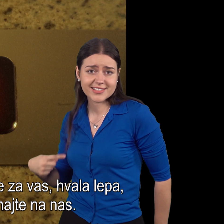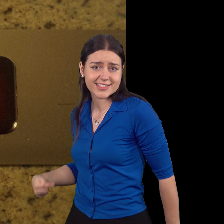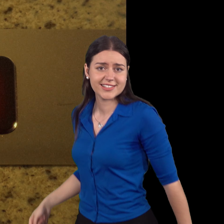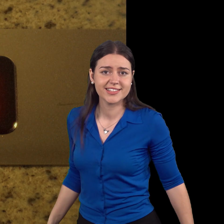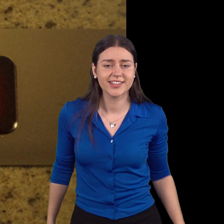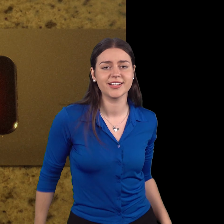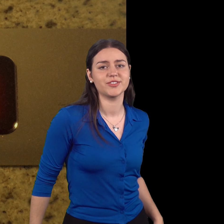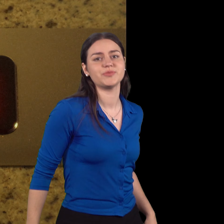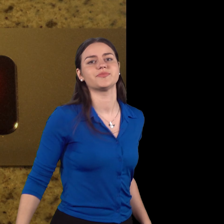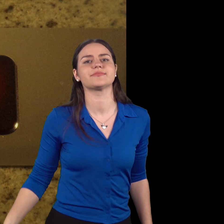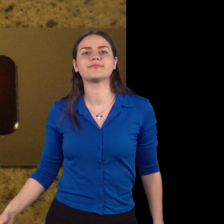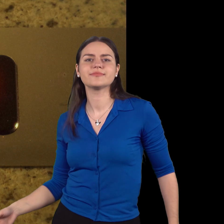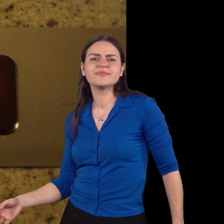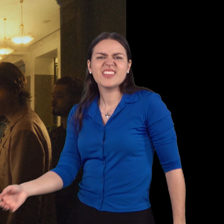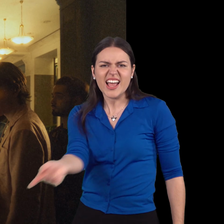nas.